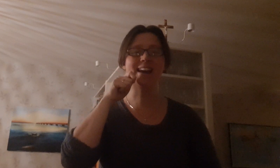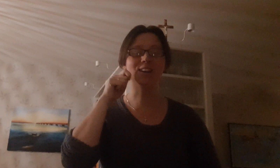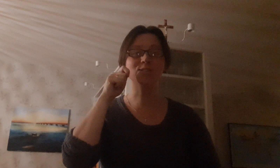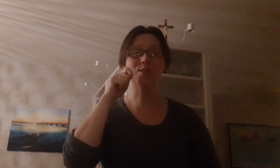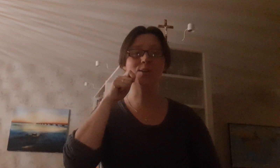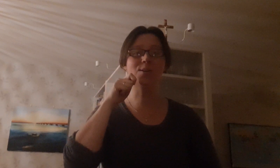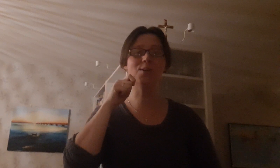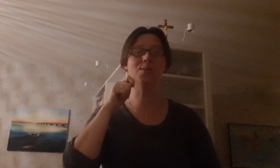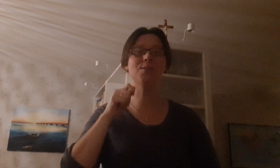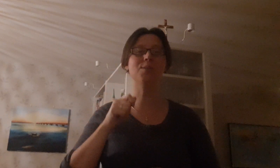jul.